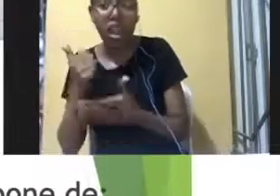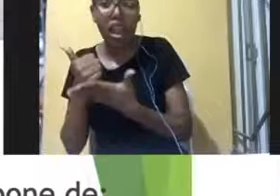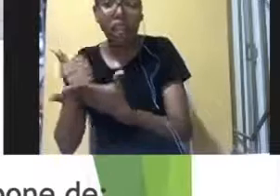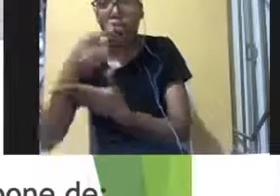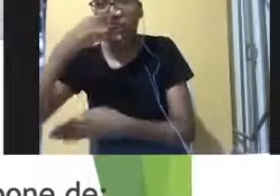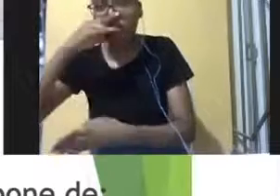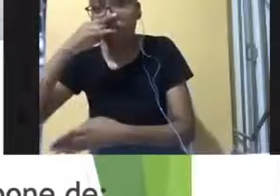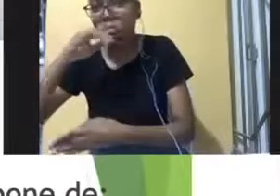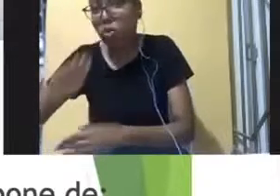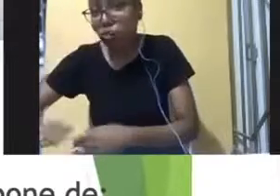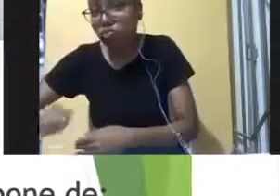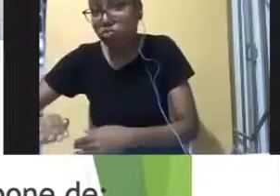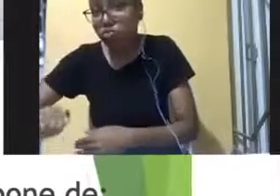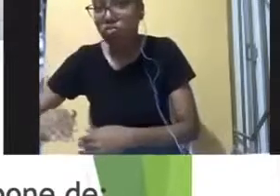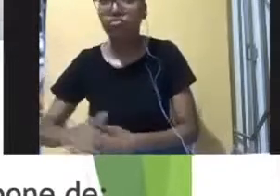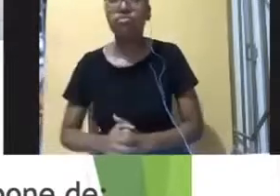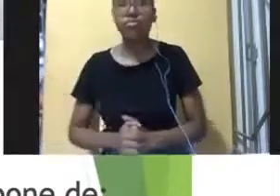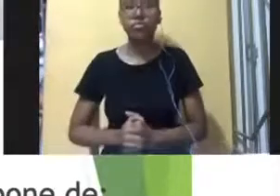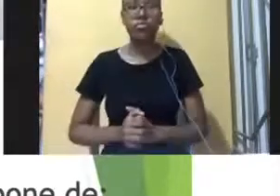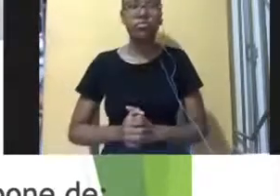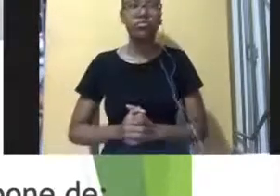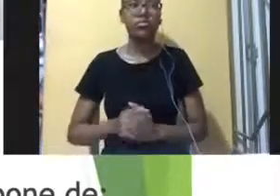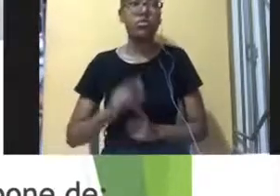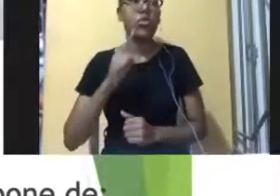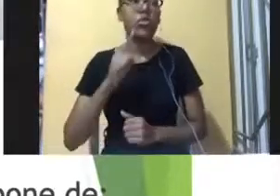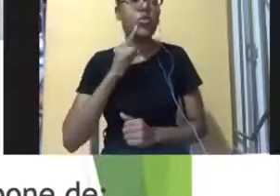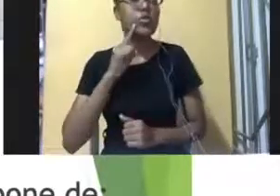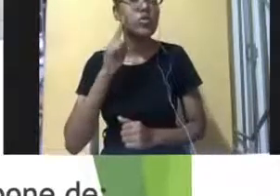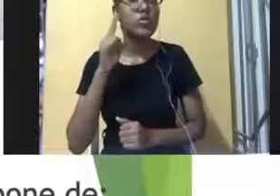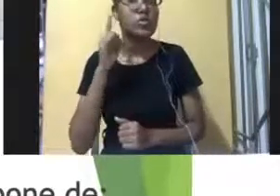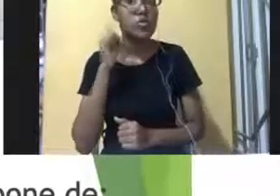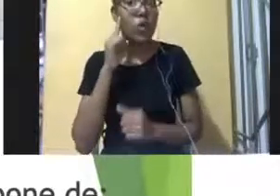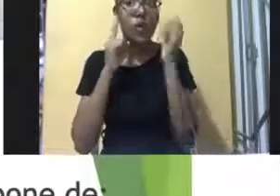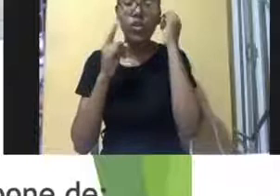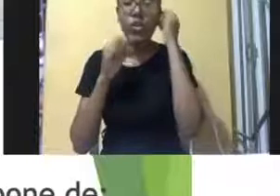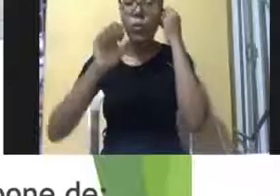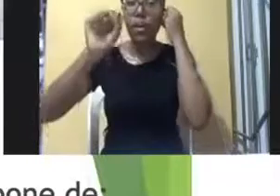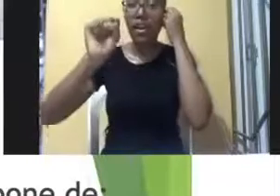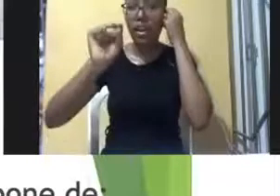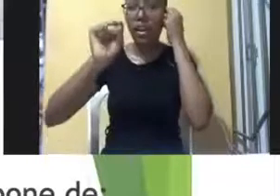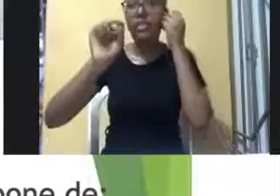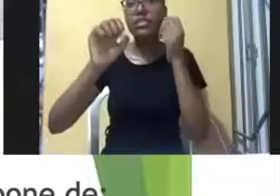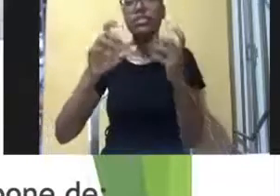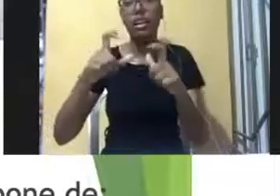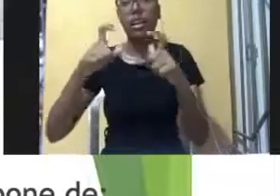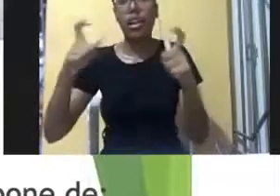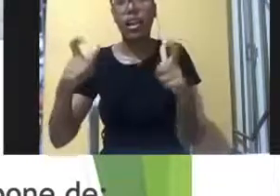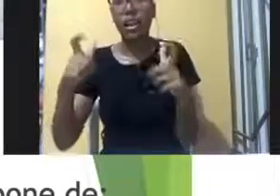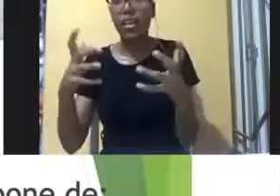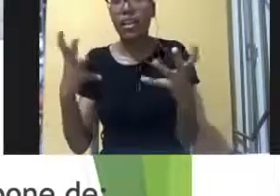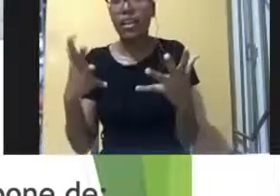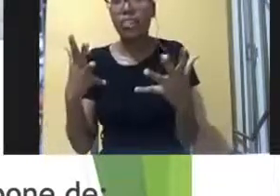esto. Sordo con S mayúscula se dice de la persona sorda que simplemente tiene pérdida auditiva, y